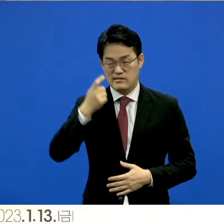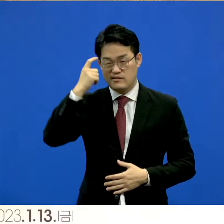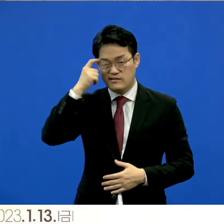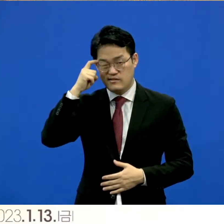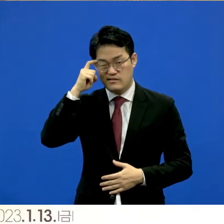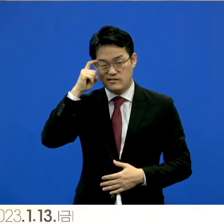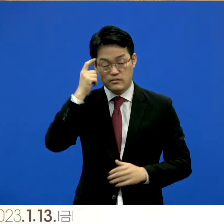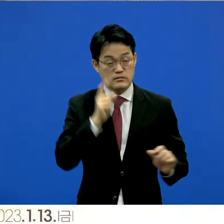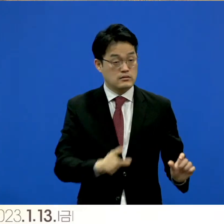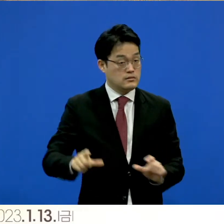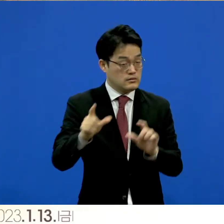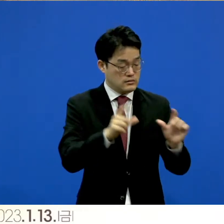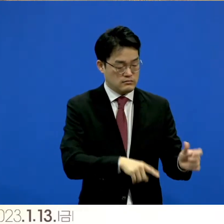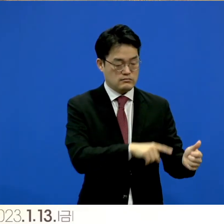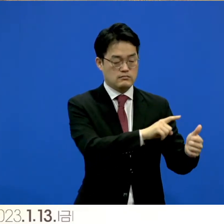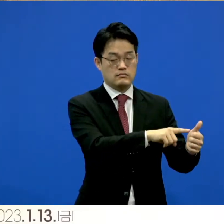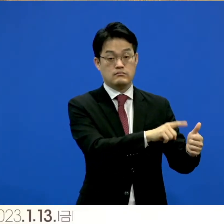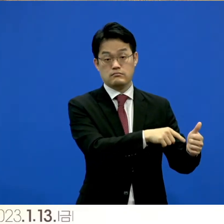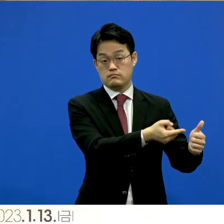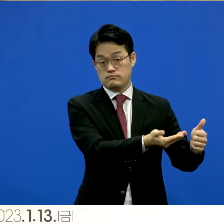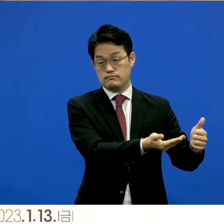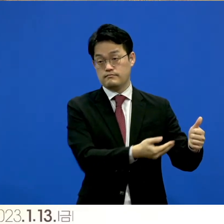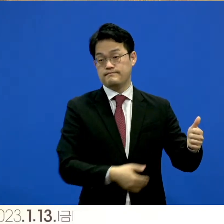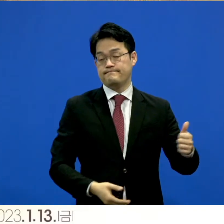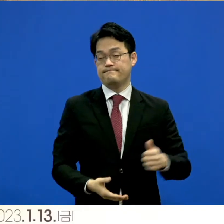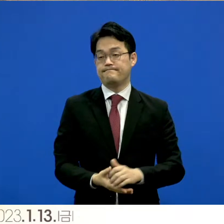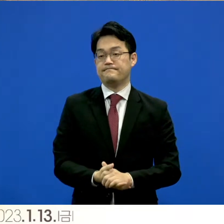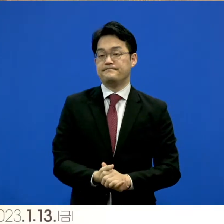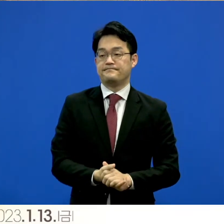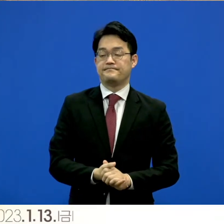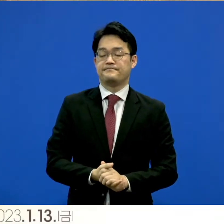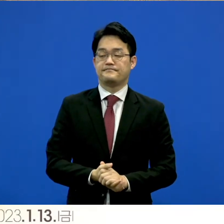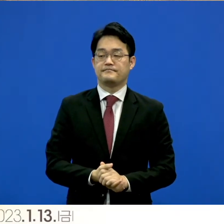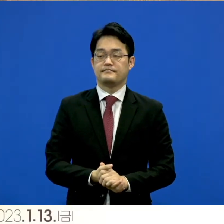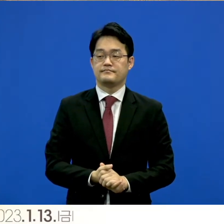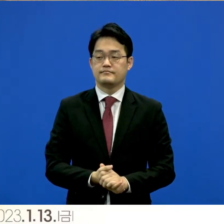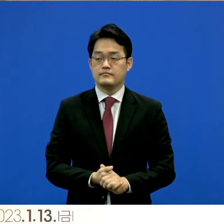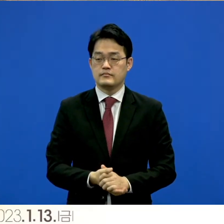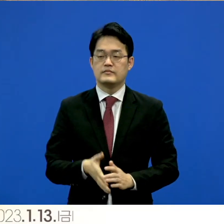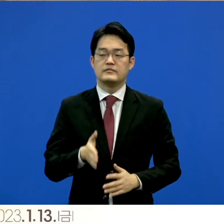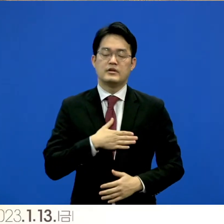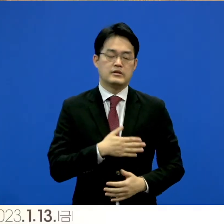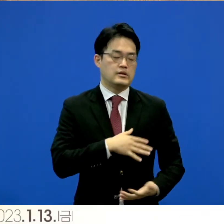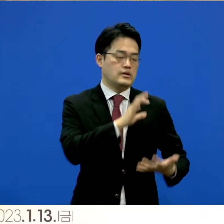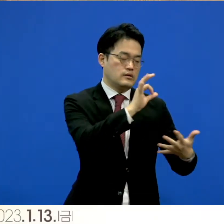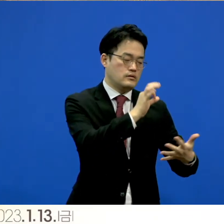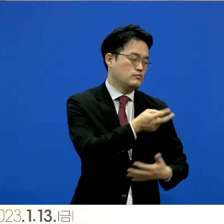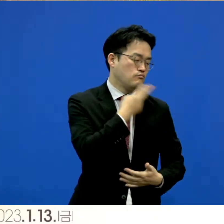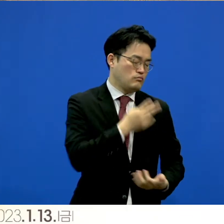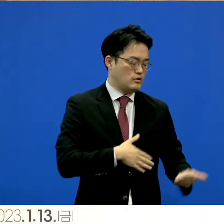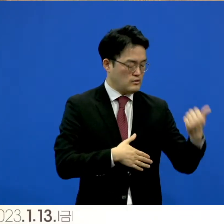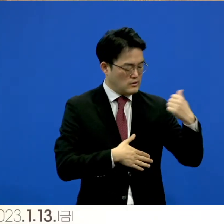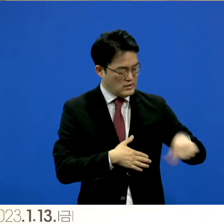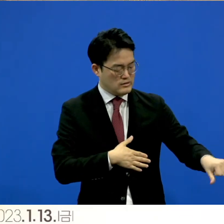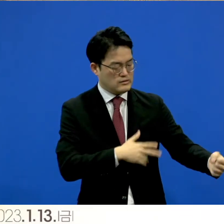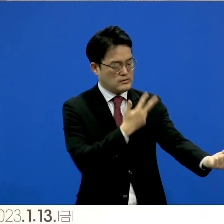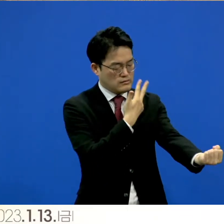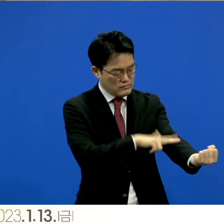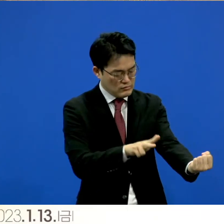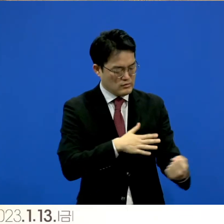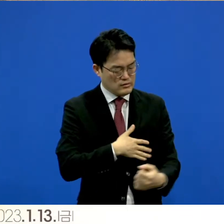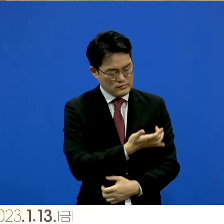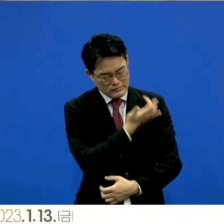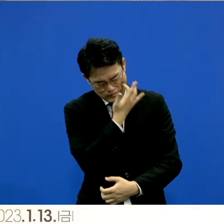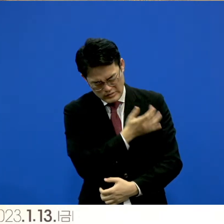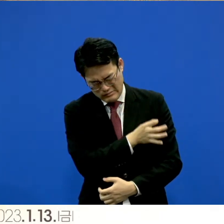그것을 깨닫게 된 것이죠. 얼마나 무가치한 존재인가. 그리고 수치감